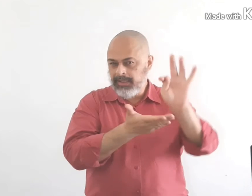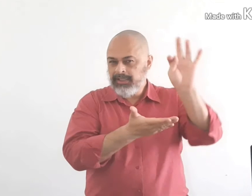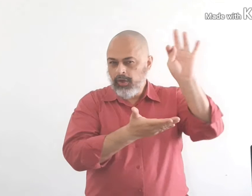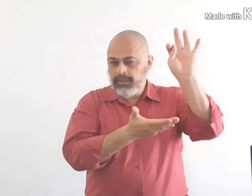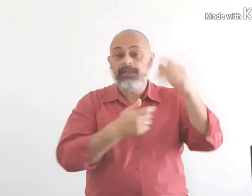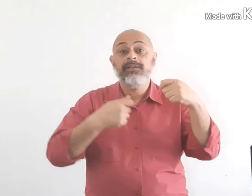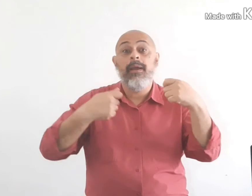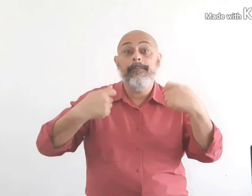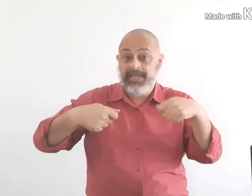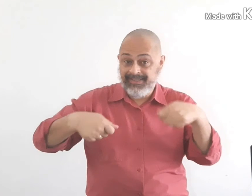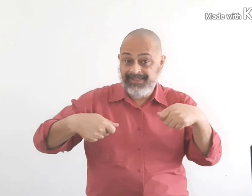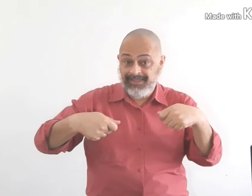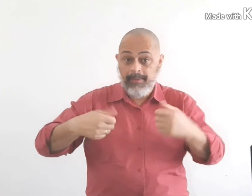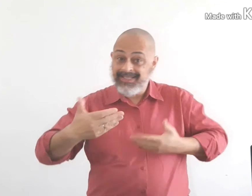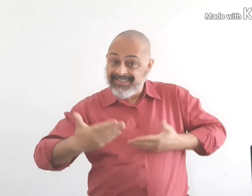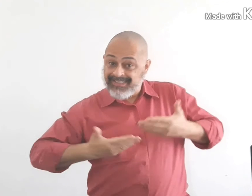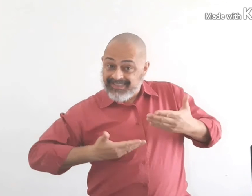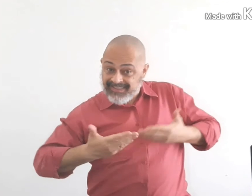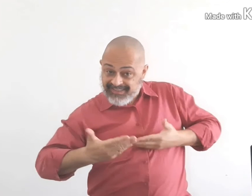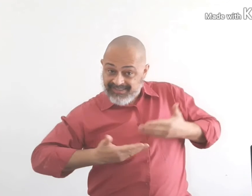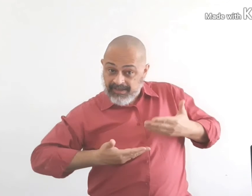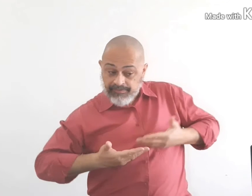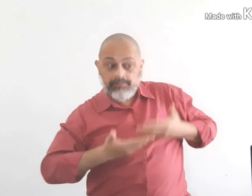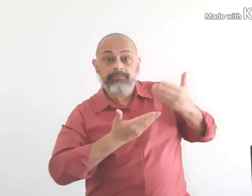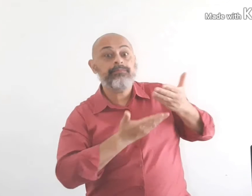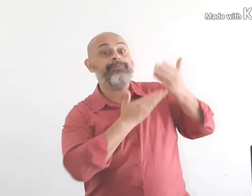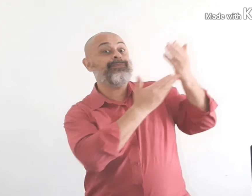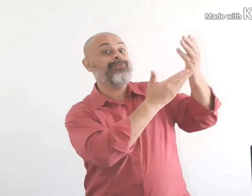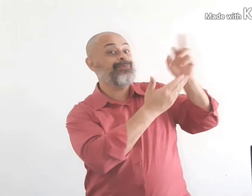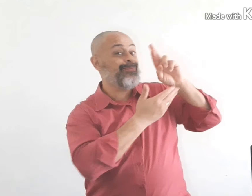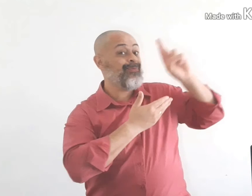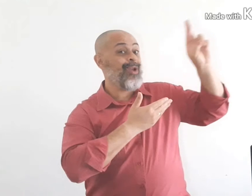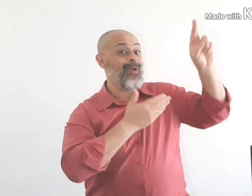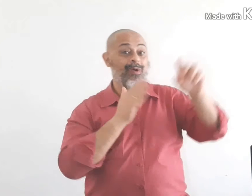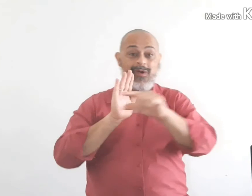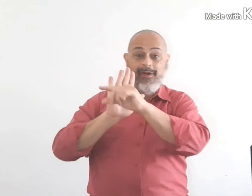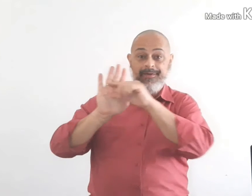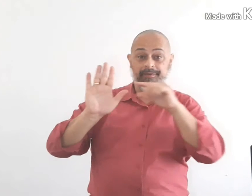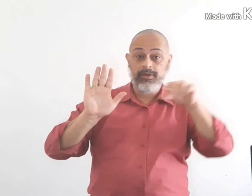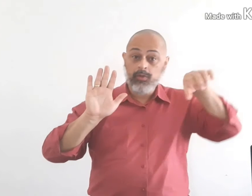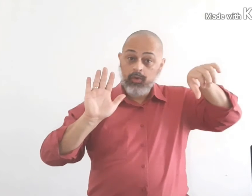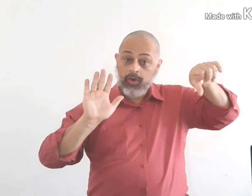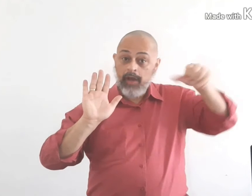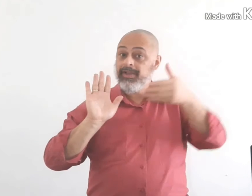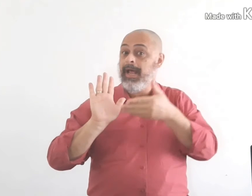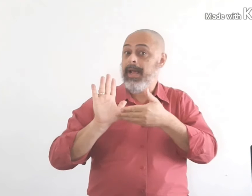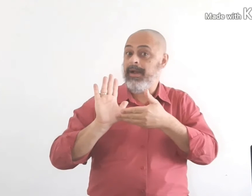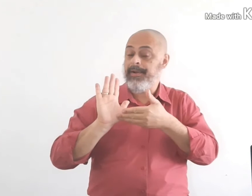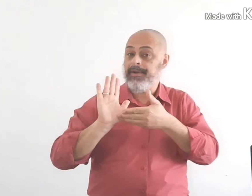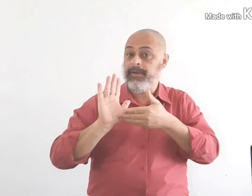seu serviço ao Senhor. Veja bem lá no versículo 9, pois eles mesmos, no tocante a nós, proclamam